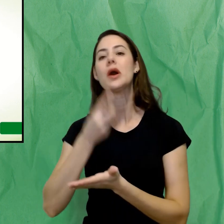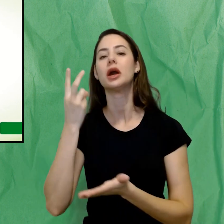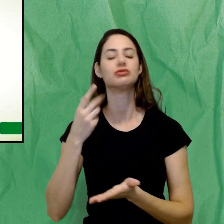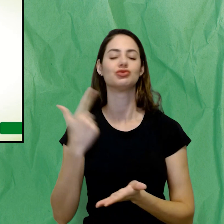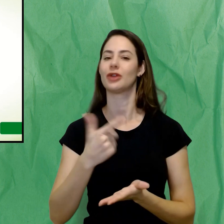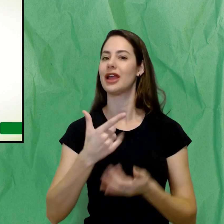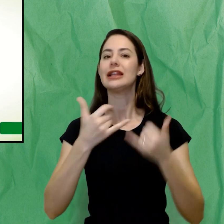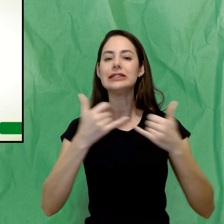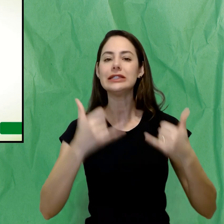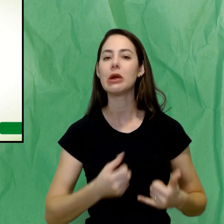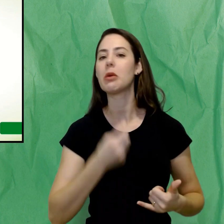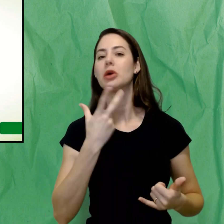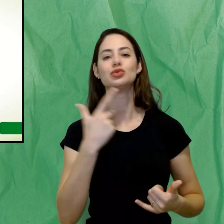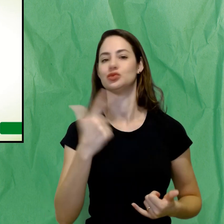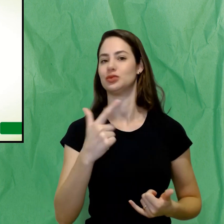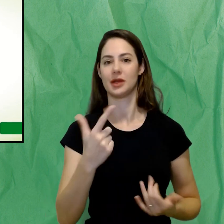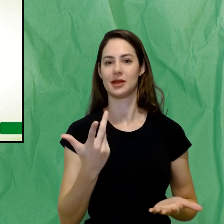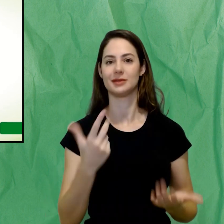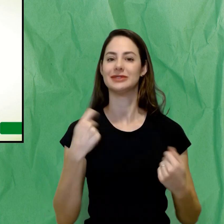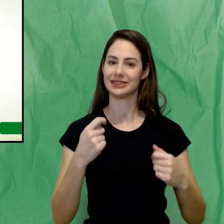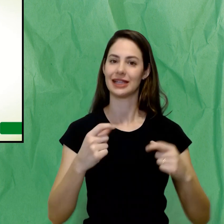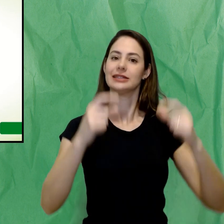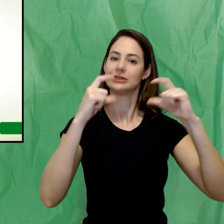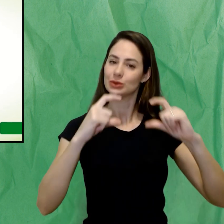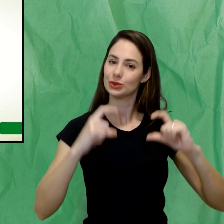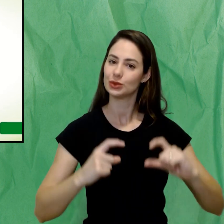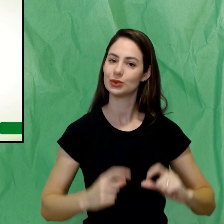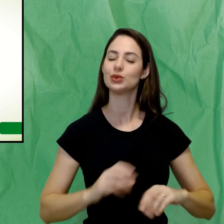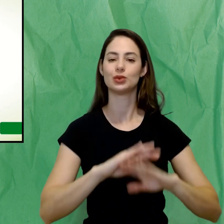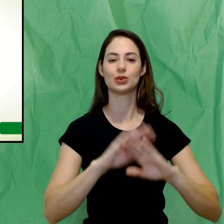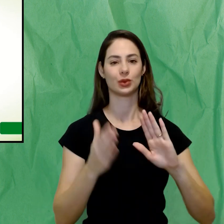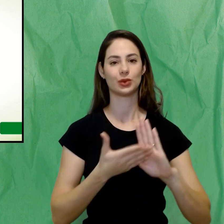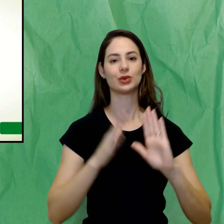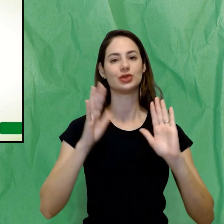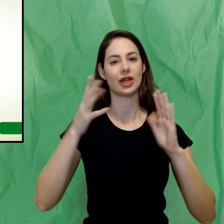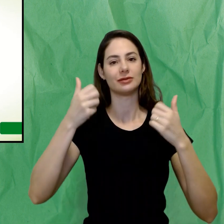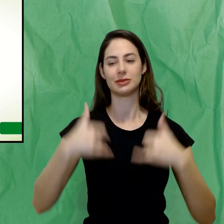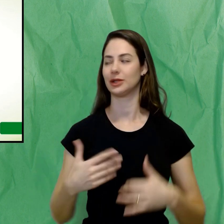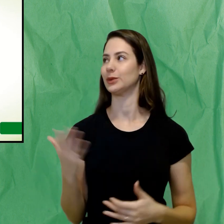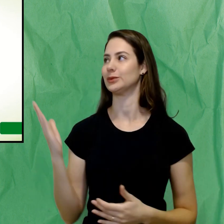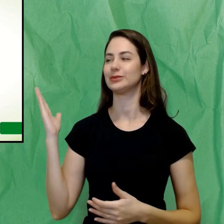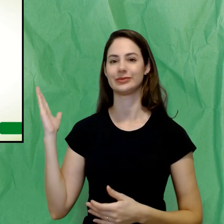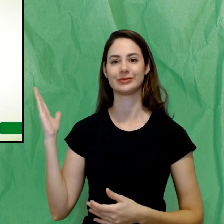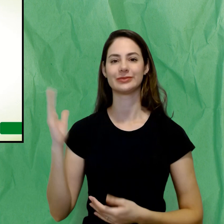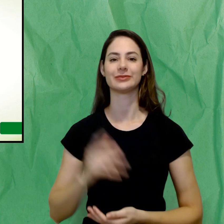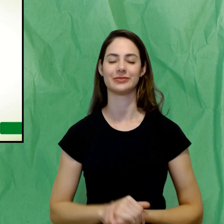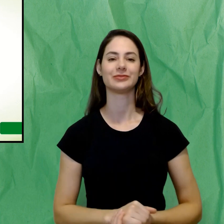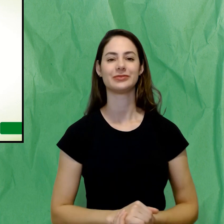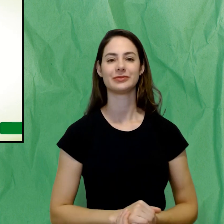tem número de linhas, ele precisa contemplar todos esses aspectos que nós vimos aí em cima.